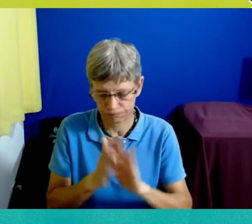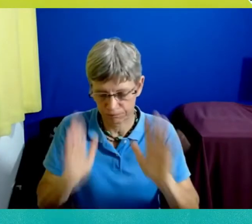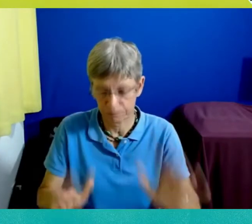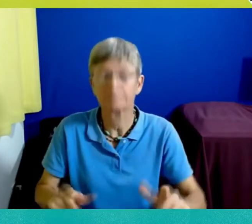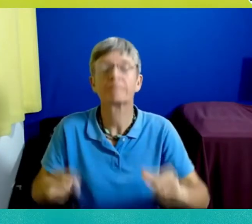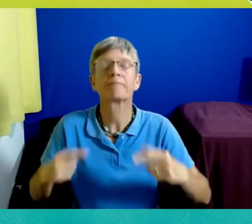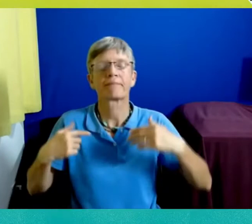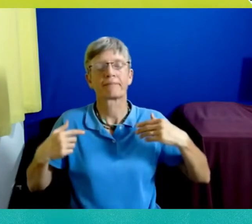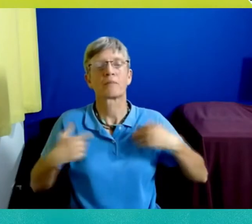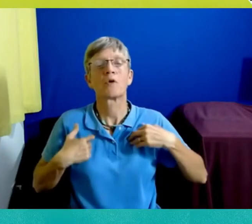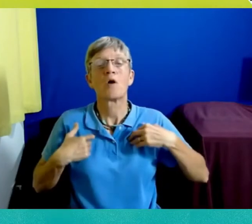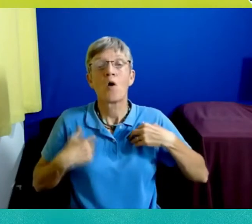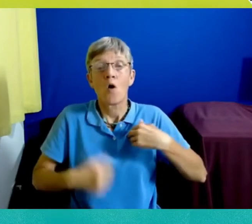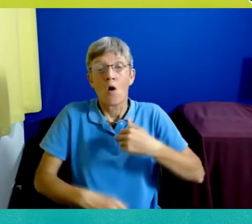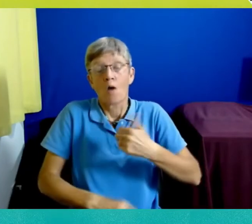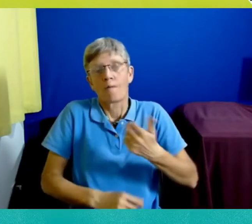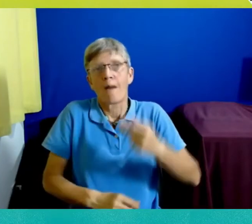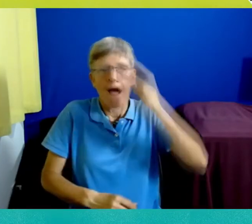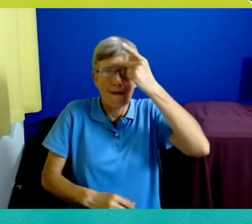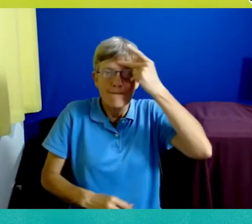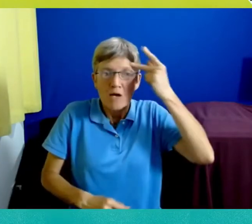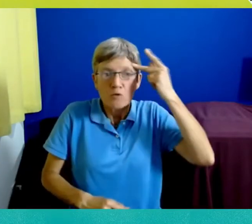Isso é muito importante.